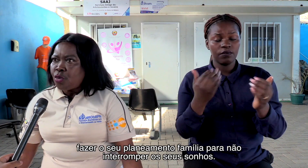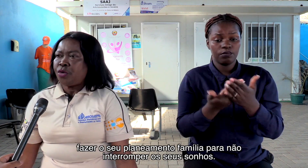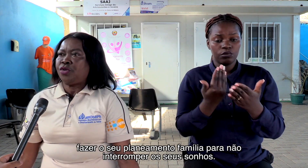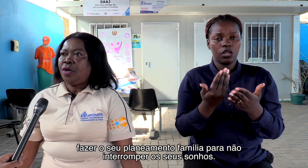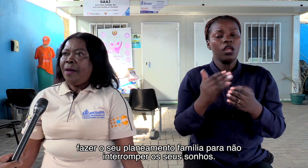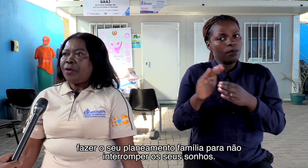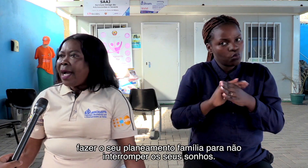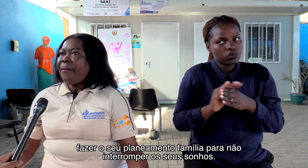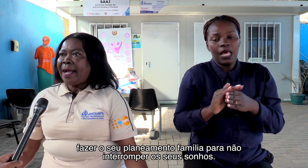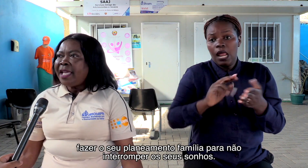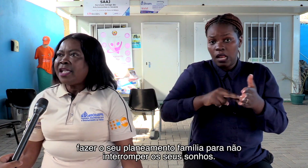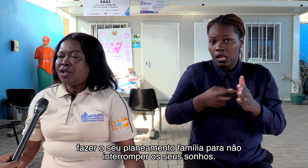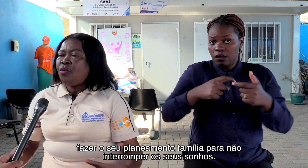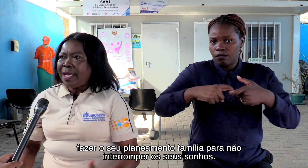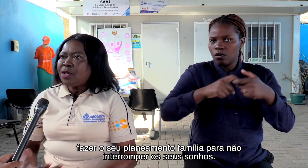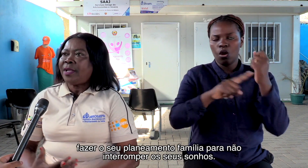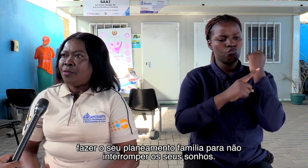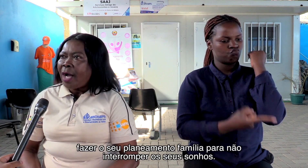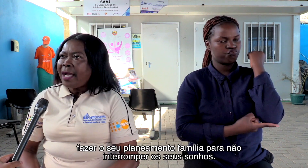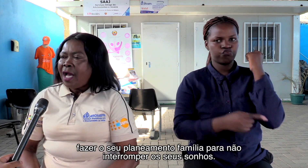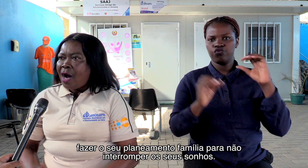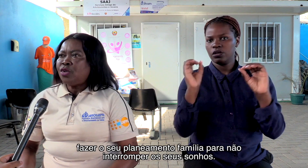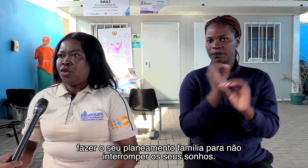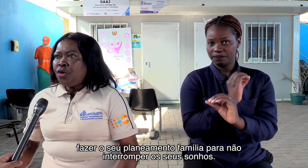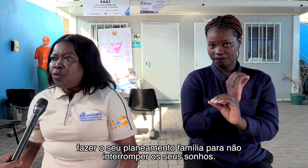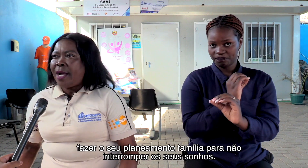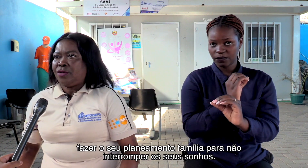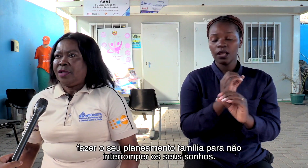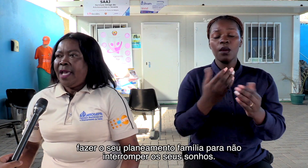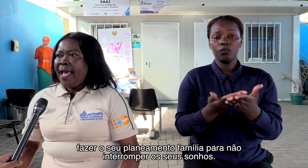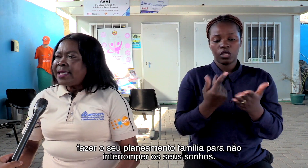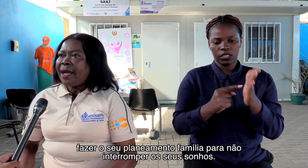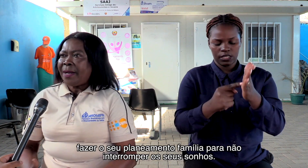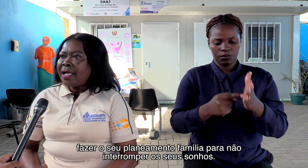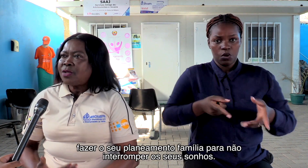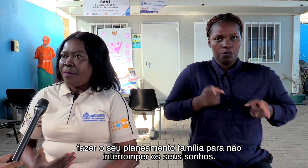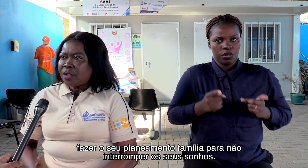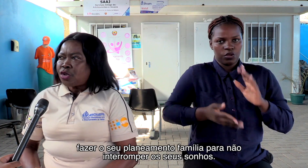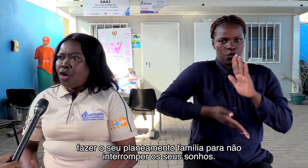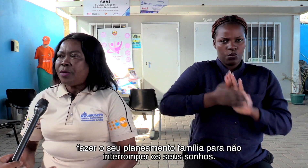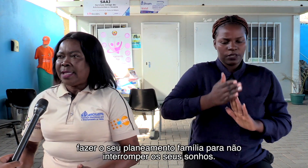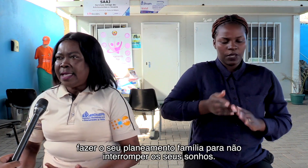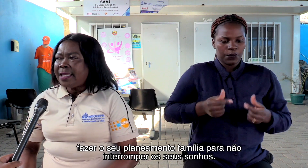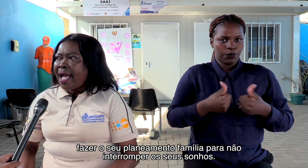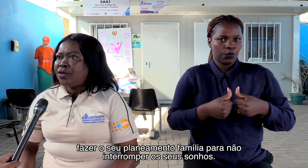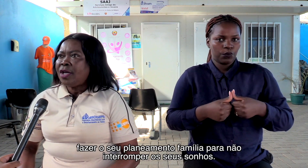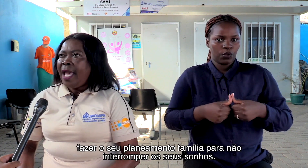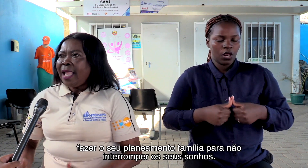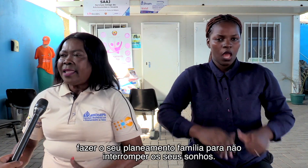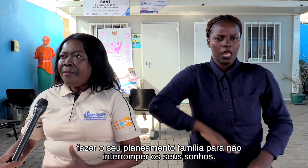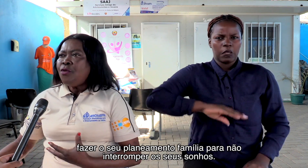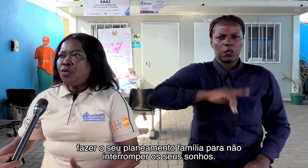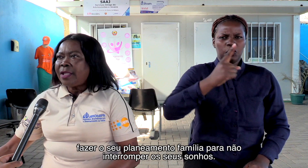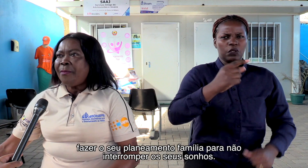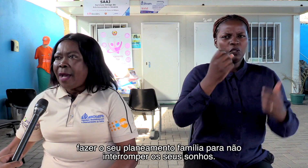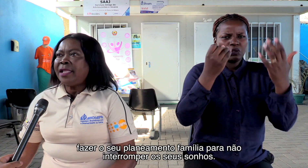seus sonhos. Porque há raparigas que começam a namorar aos 18 anos. Essa rapariga, se começa aos 18, 17 anos, ela